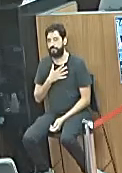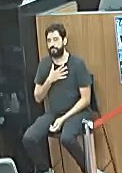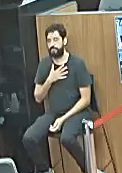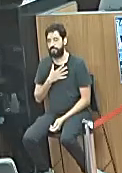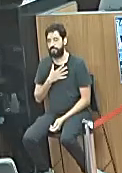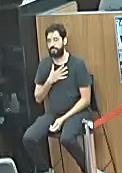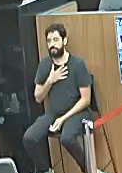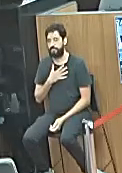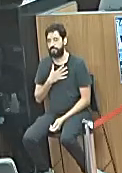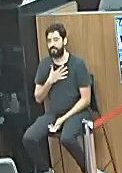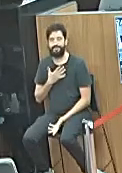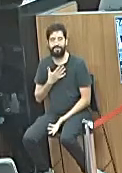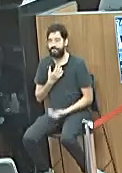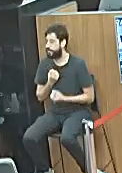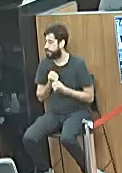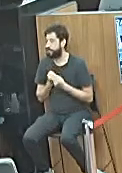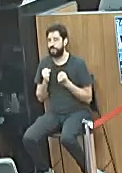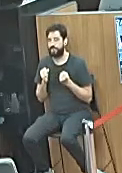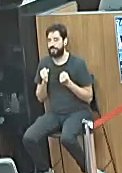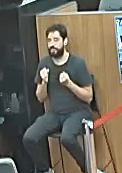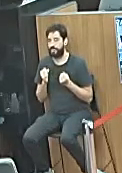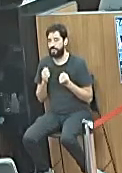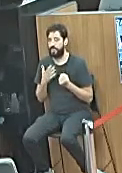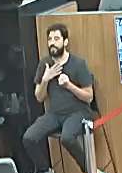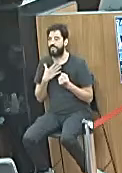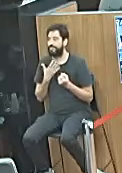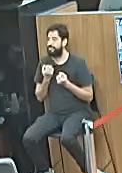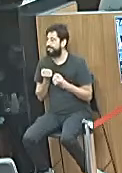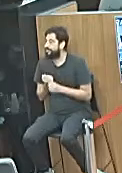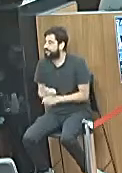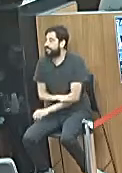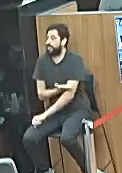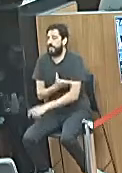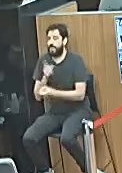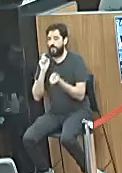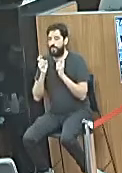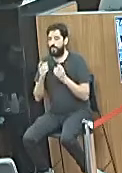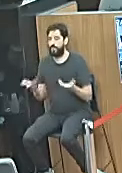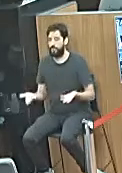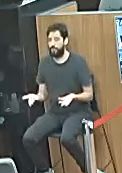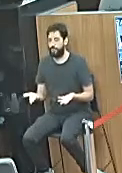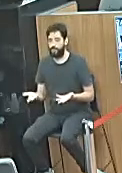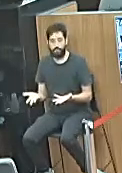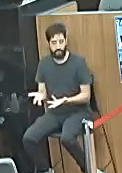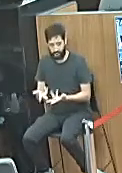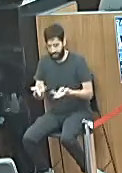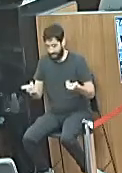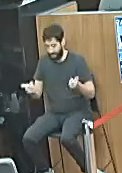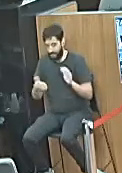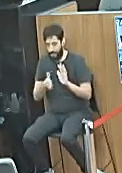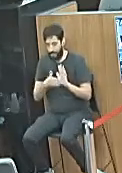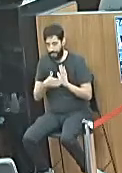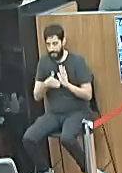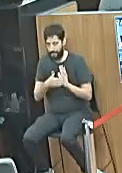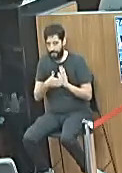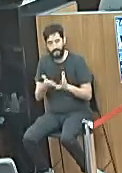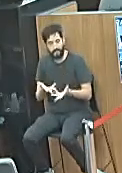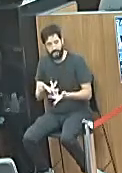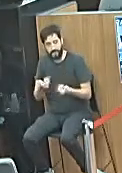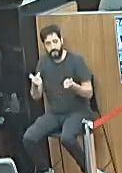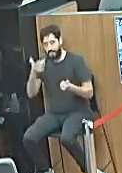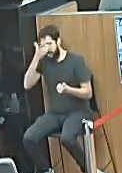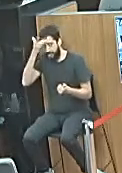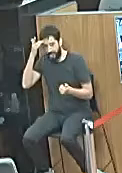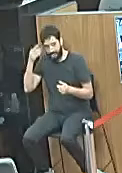é impossível nunca impactado pela reunião de hoje a qualidade das propostas ea qualidade das